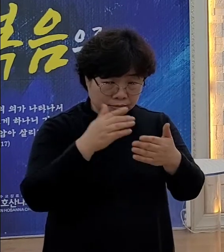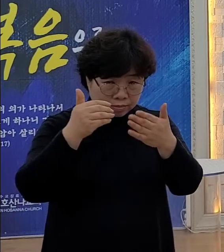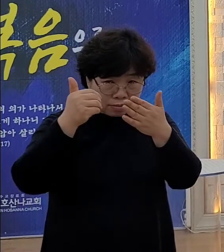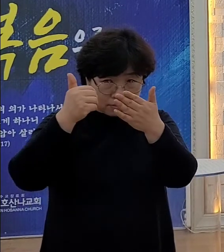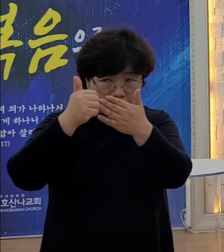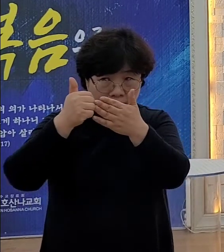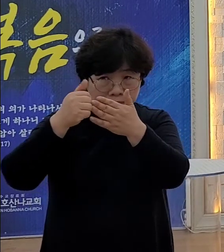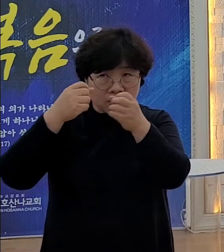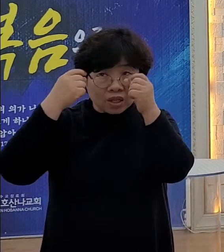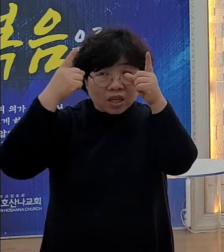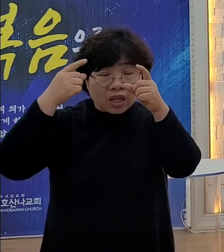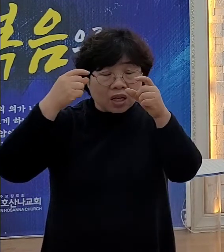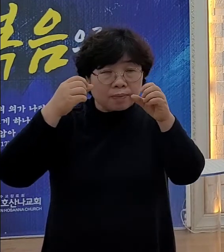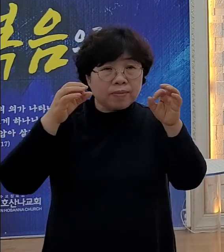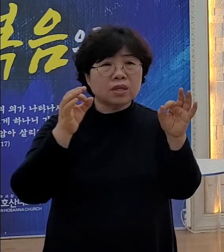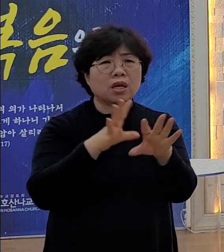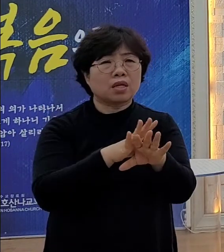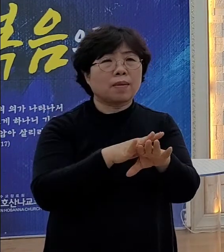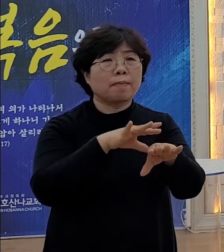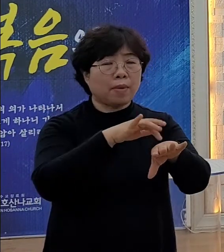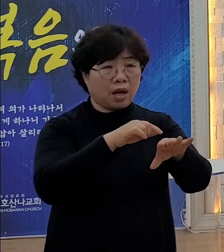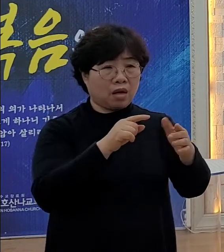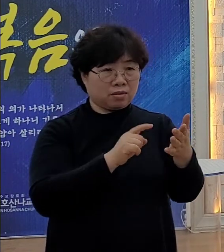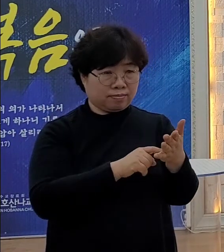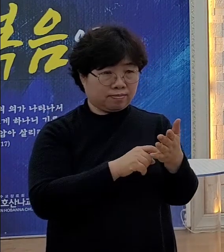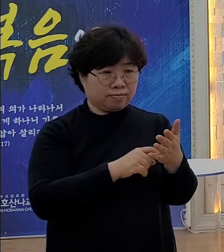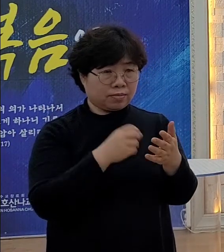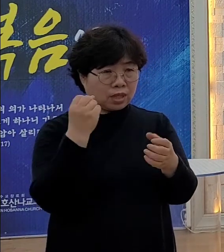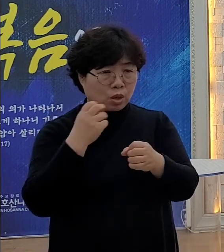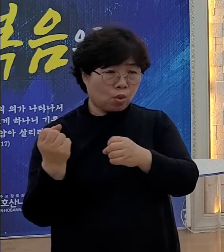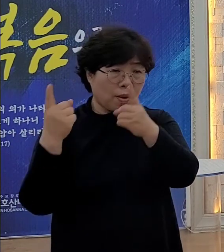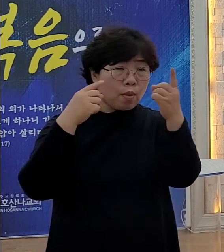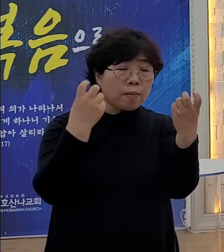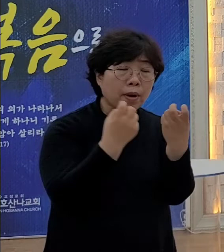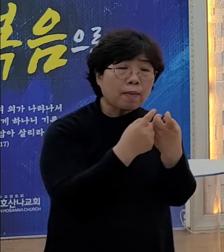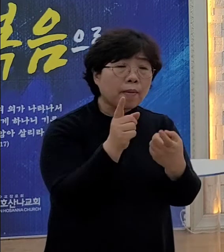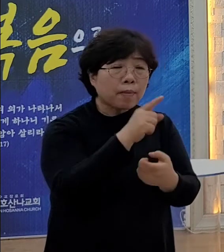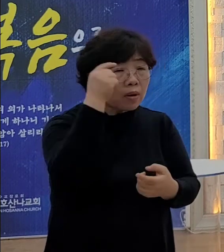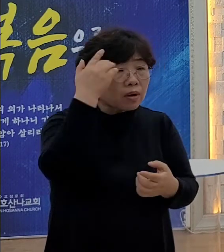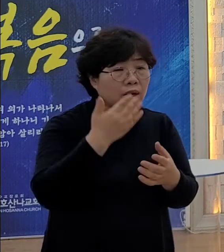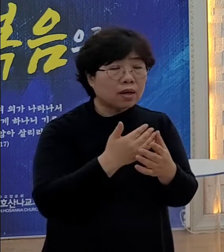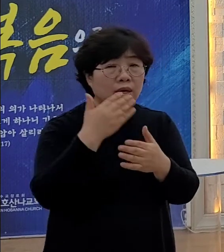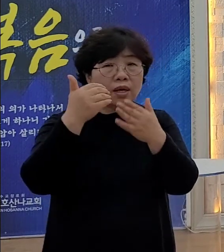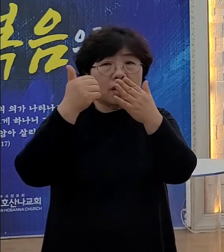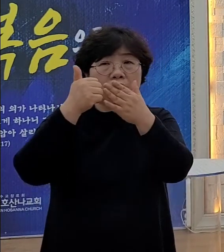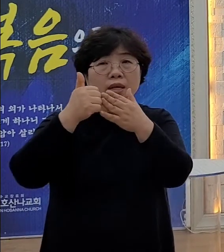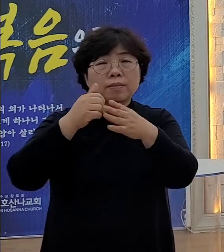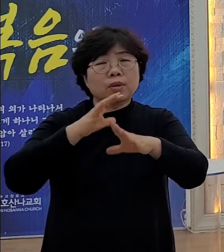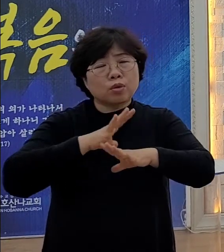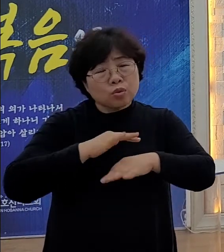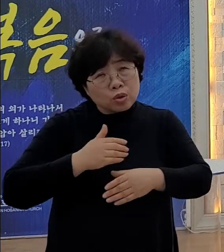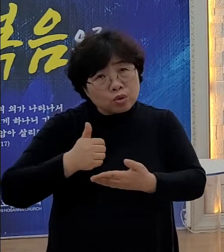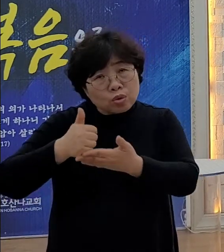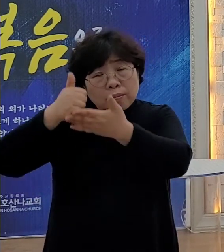죄로 말미암아 마비가 되고 사라졌는데, 그럼 어떻게 하면 다시 회복되느냐? 여러분, 우리가 하나님을